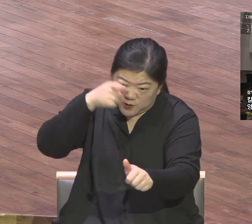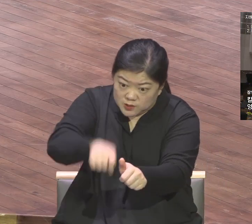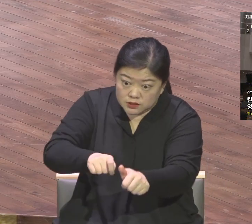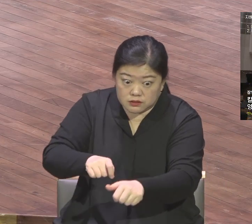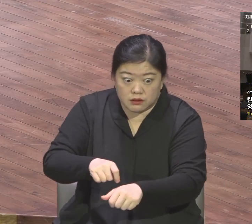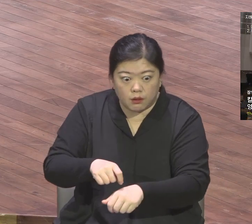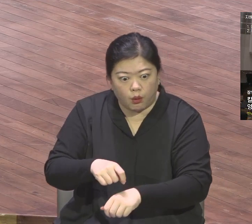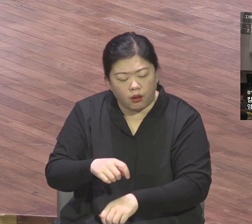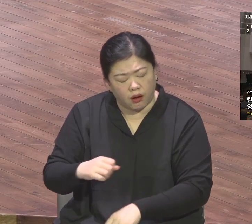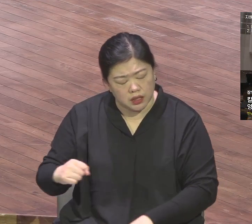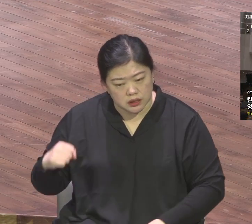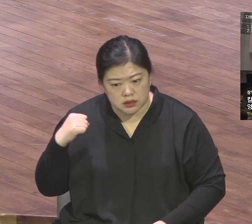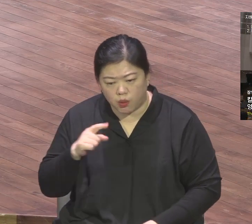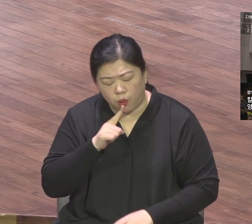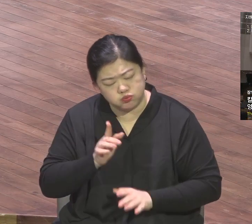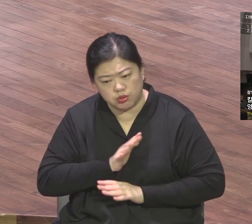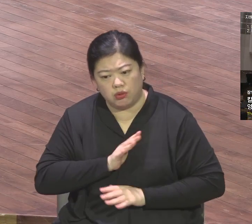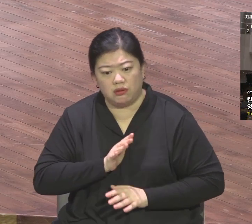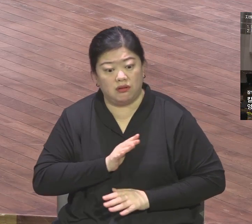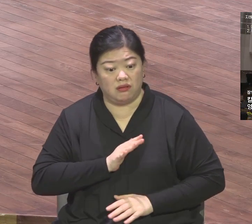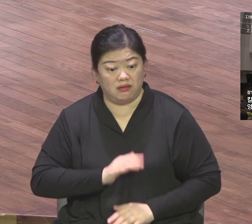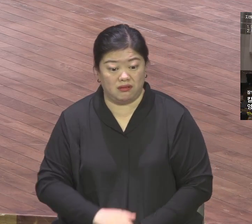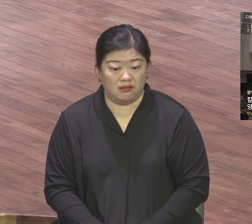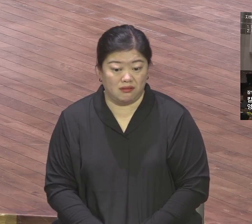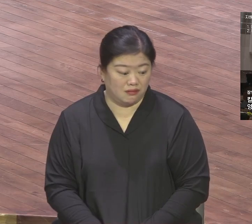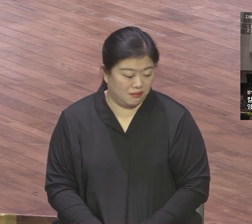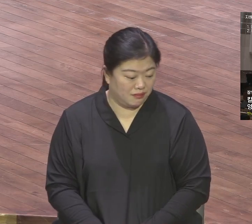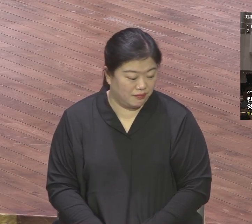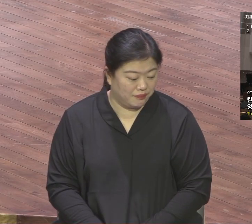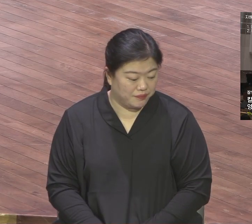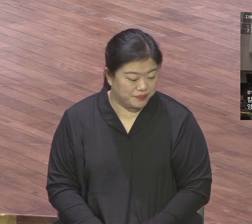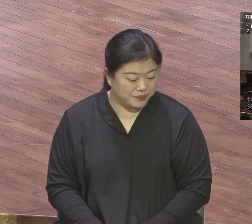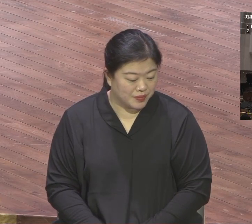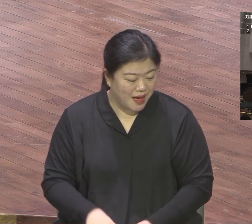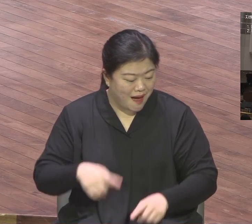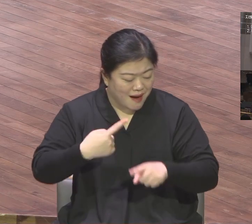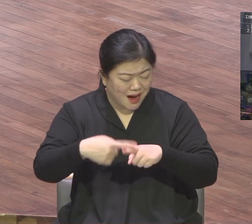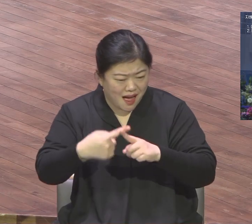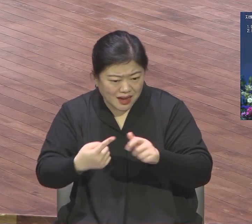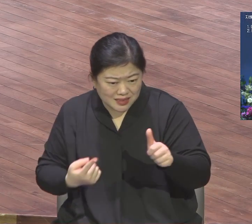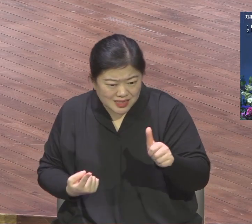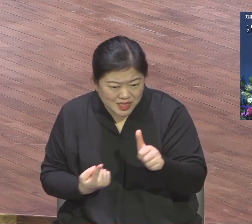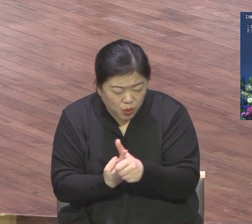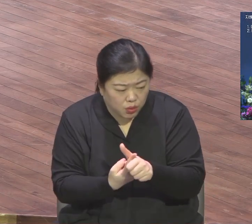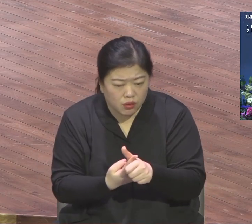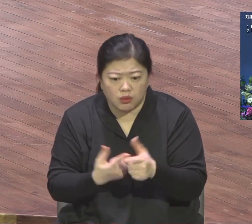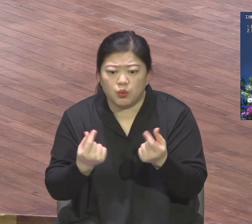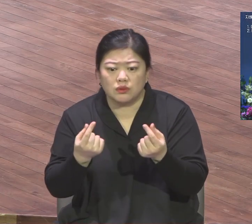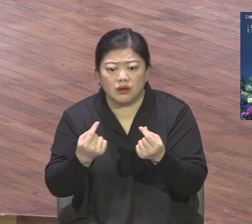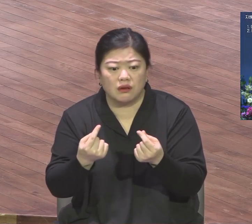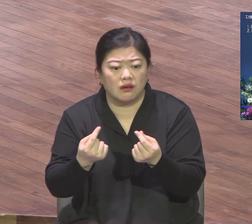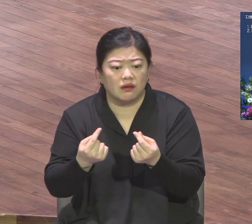있거니와 지혜로운 자의 혀는 양약과 같으니라. 양약과 같아.